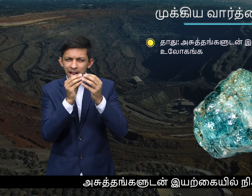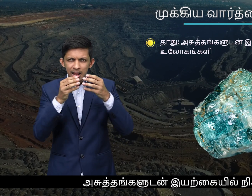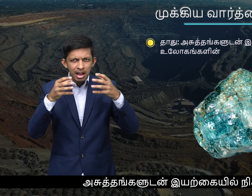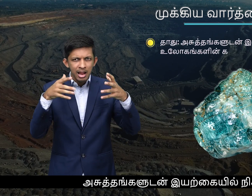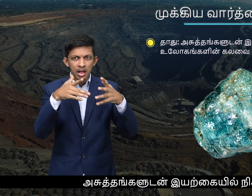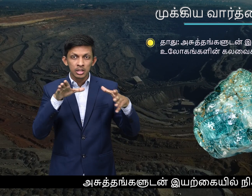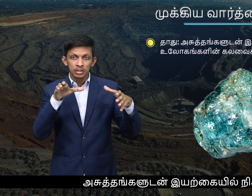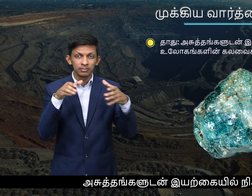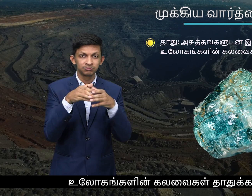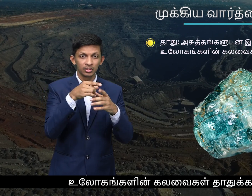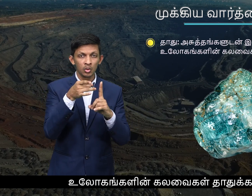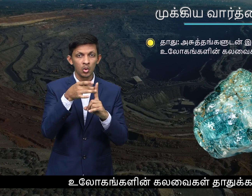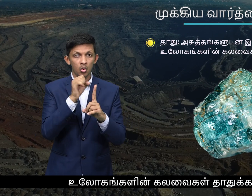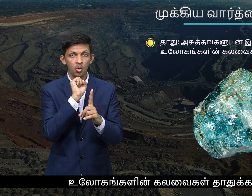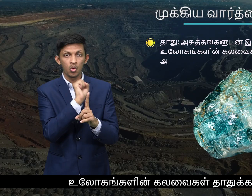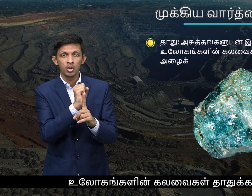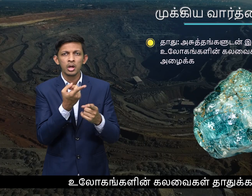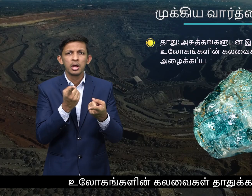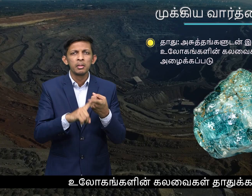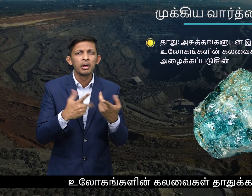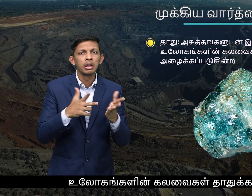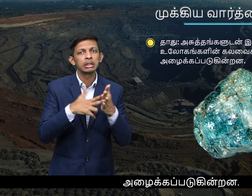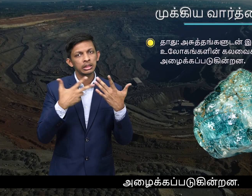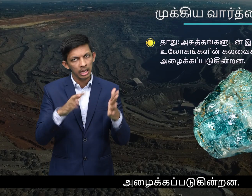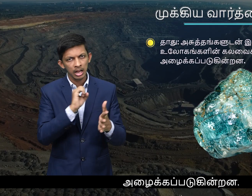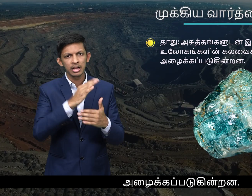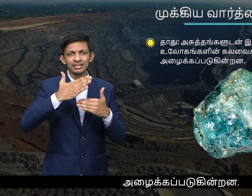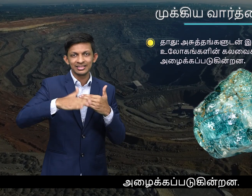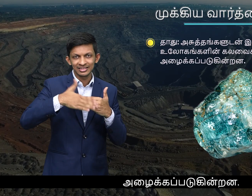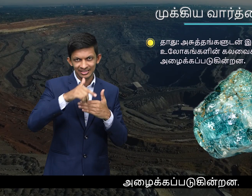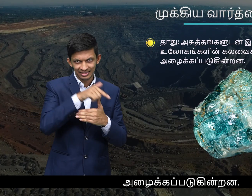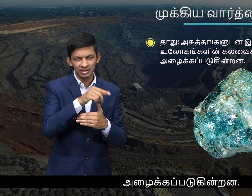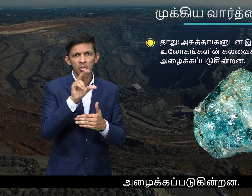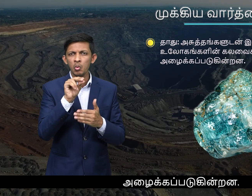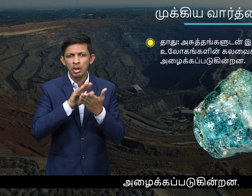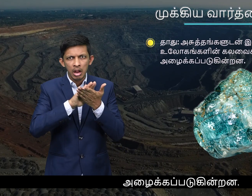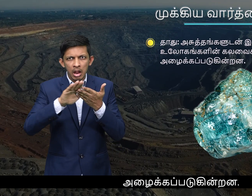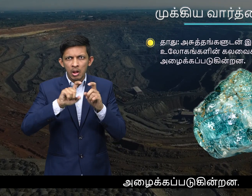அசுத்தங்களுடன் இயற்கையில் நிகழும் உலோகங்களின் கலவைகள் தாதுக்கள் என்று அழைக்கப்படுகின்றன.